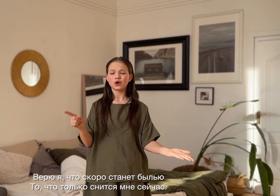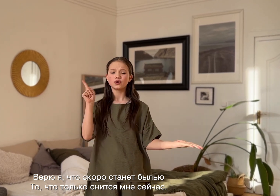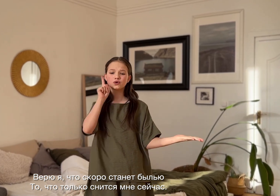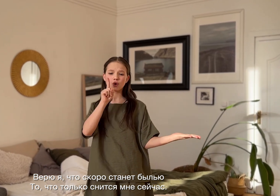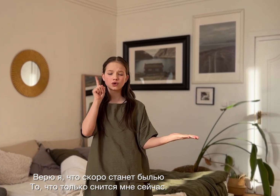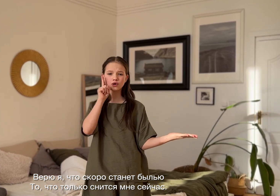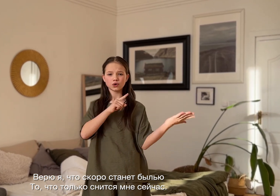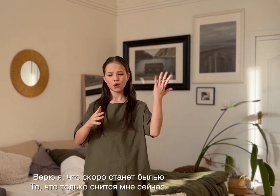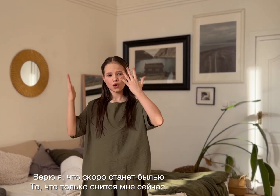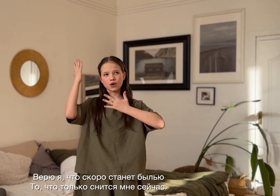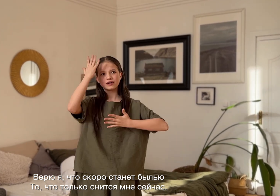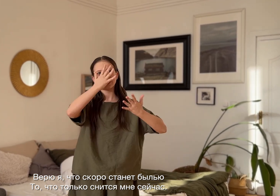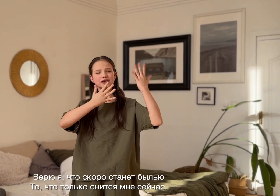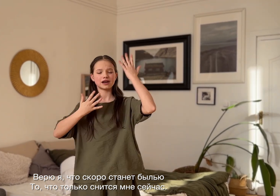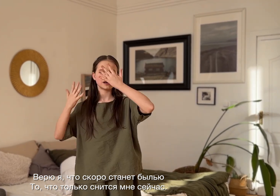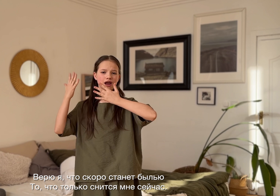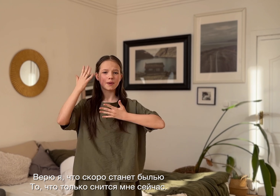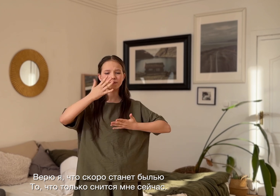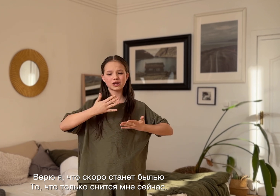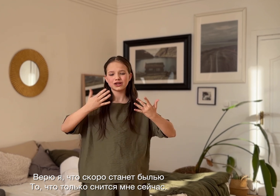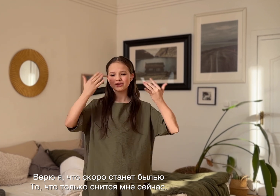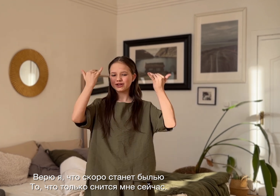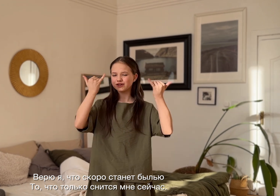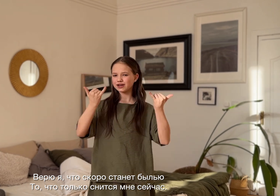то, что только снится мне